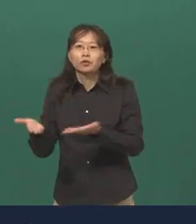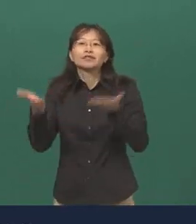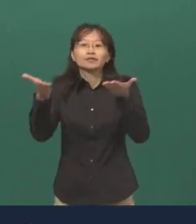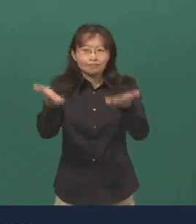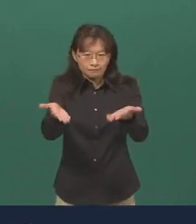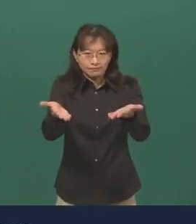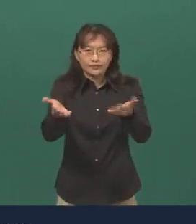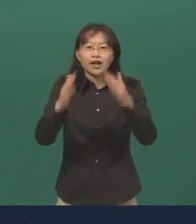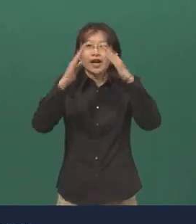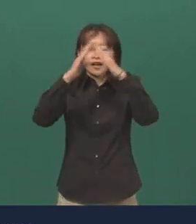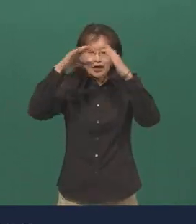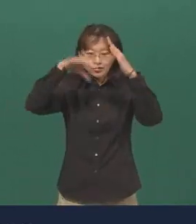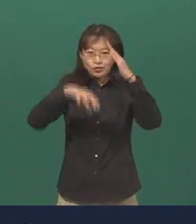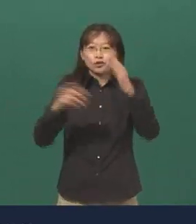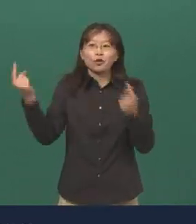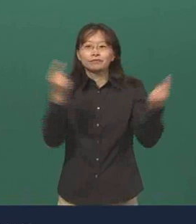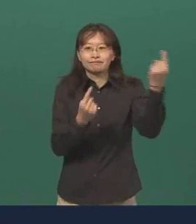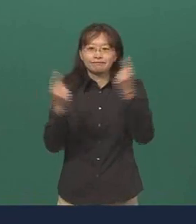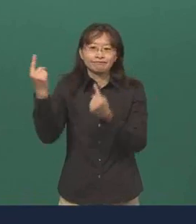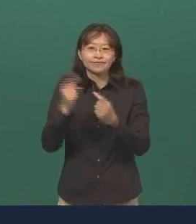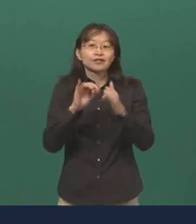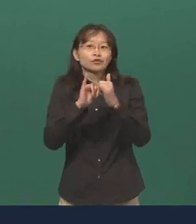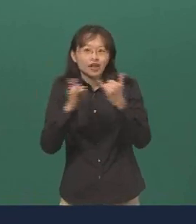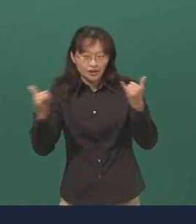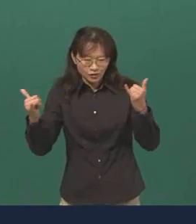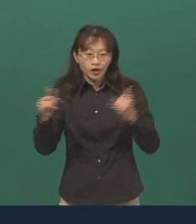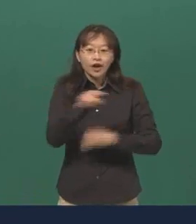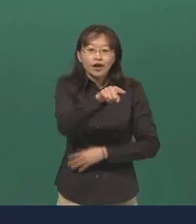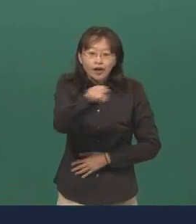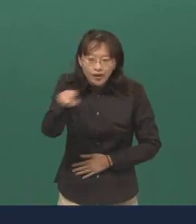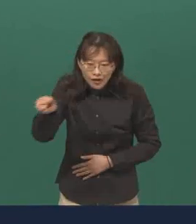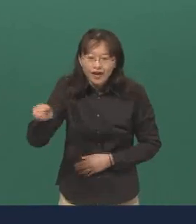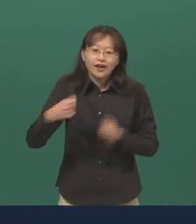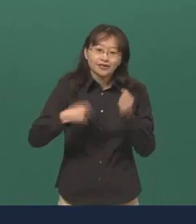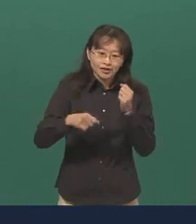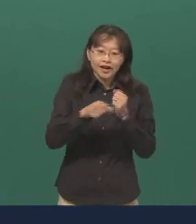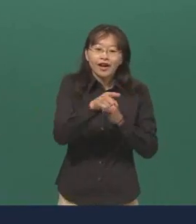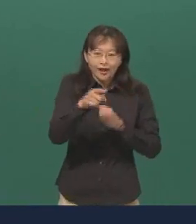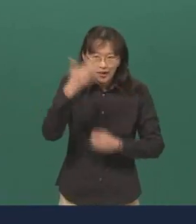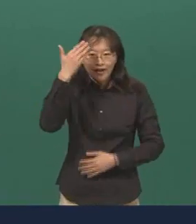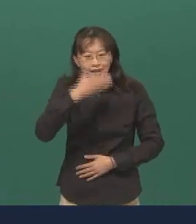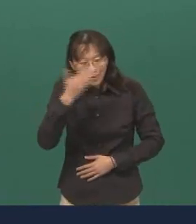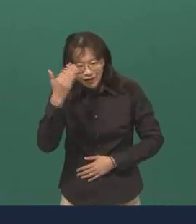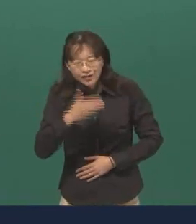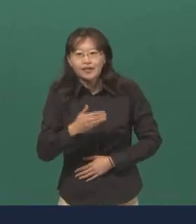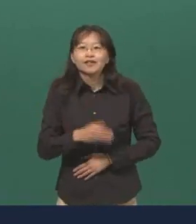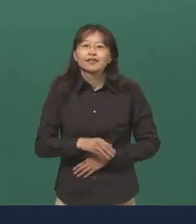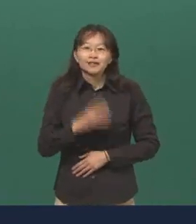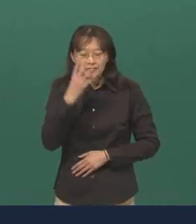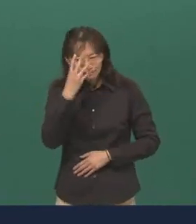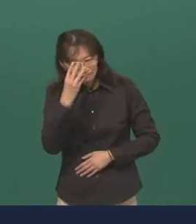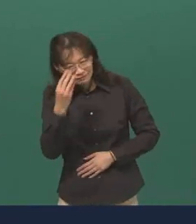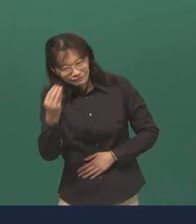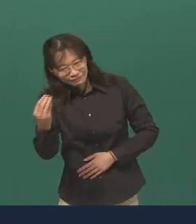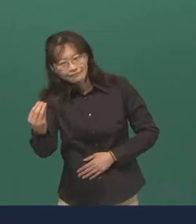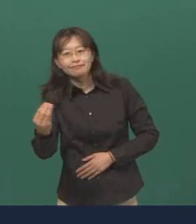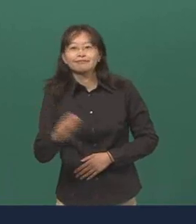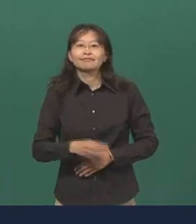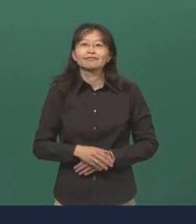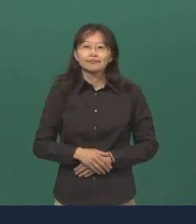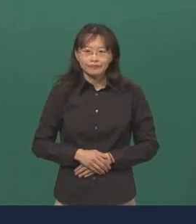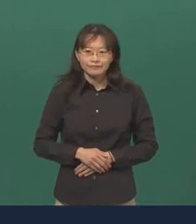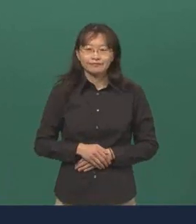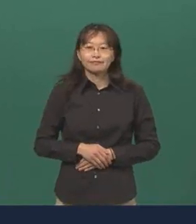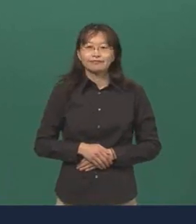展しました。会場を訪れた人たちは、滋賀県の魅力を感じ取っているようでした。